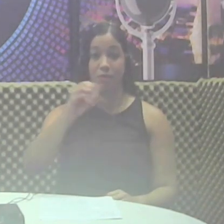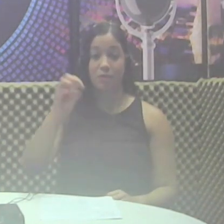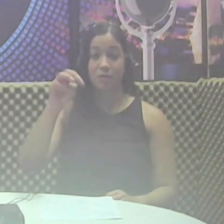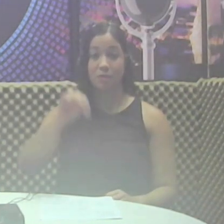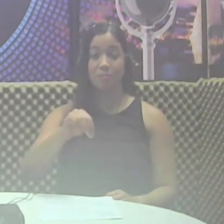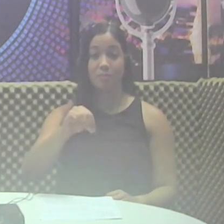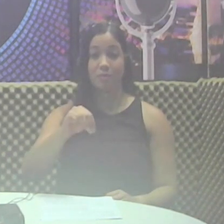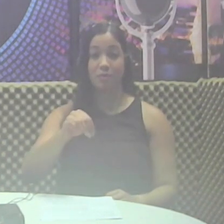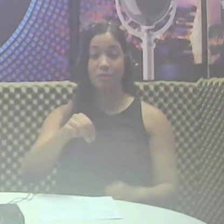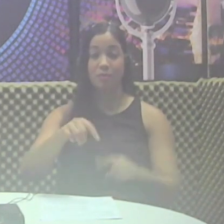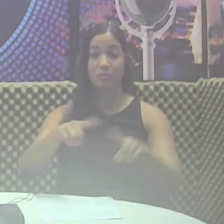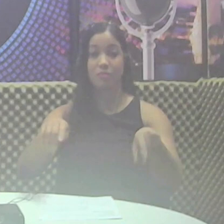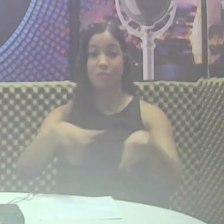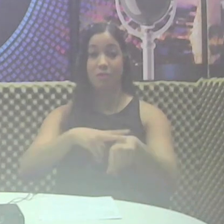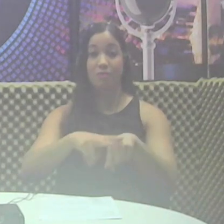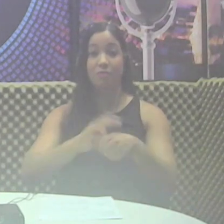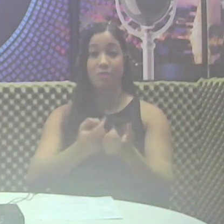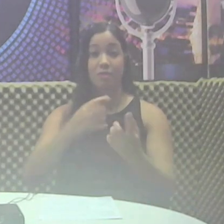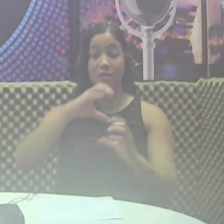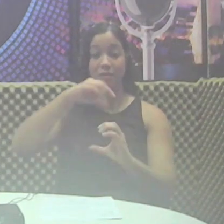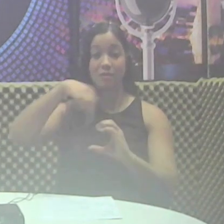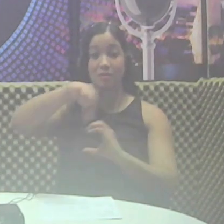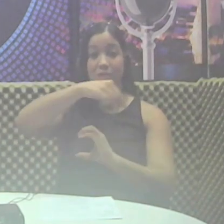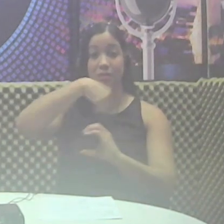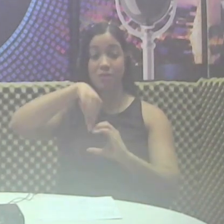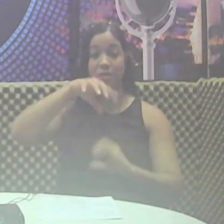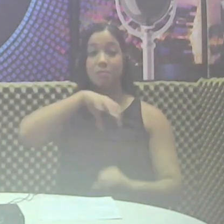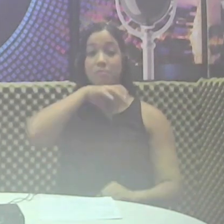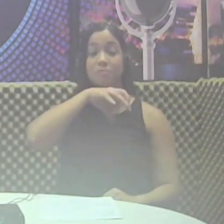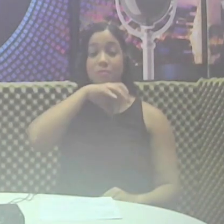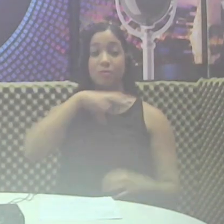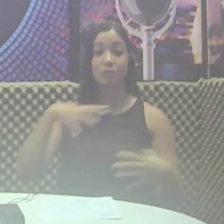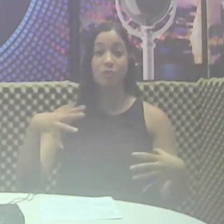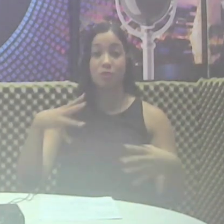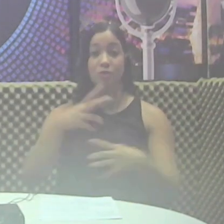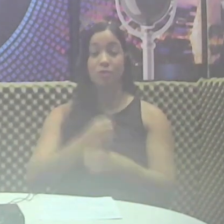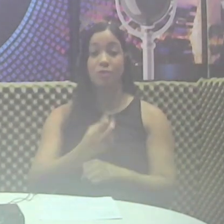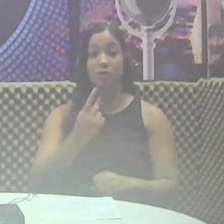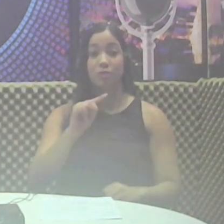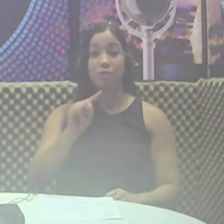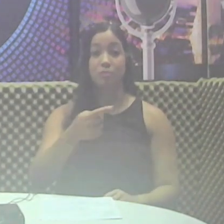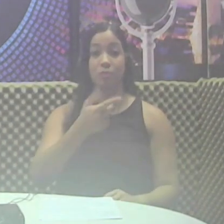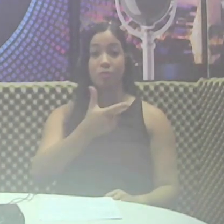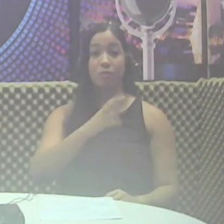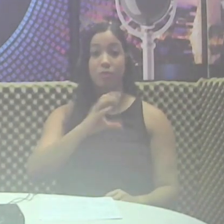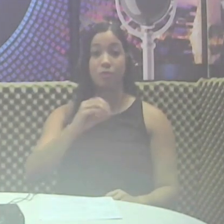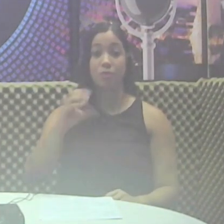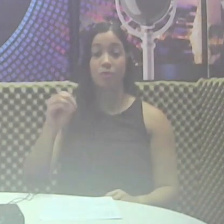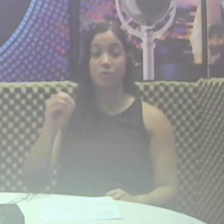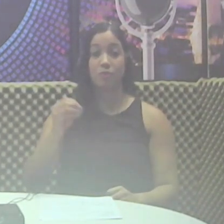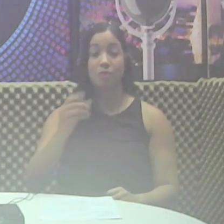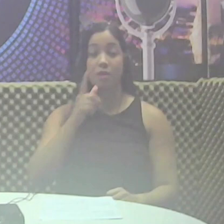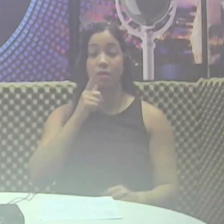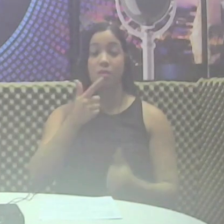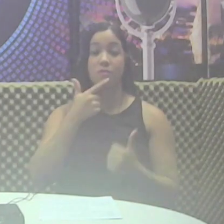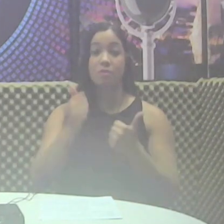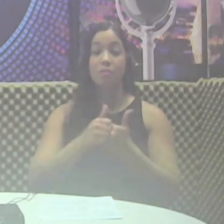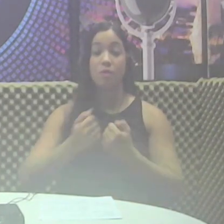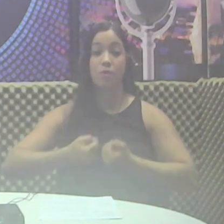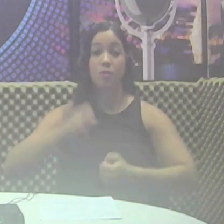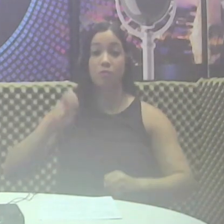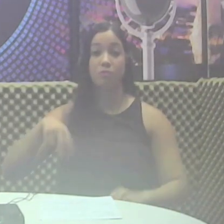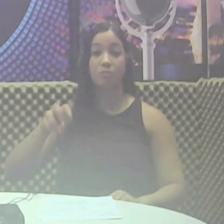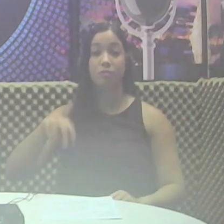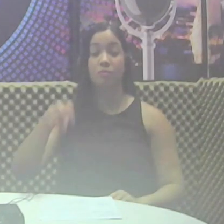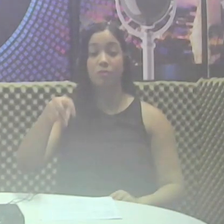2.700 metros de grama São Carlos no Parque do Sabiá. No total, foram 2.200 metros às margens da pista de corrida e